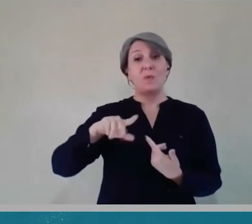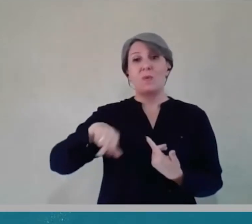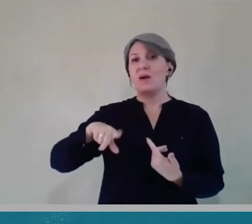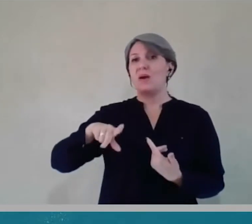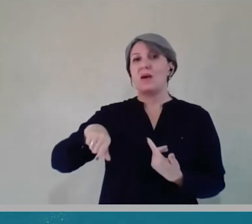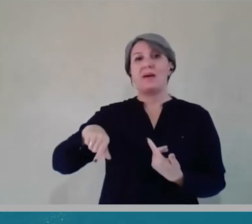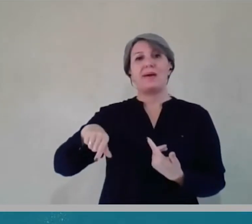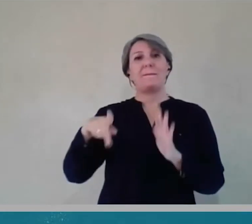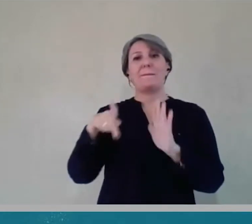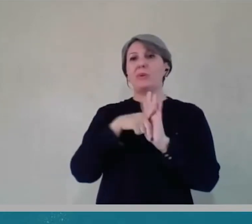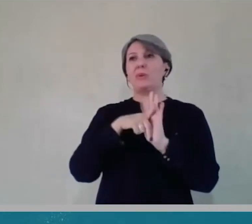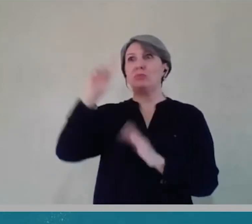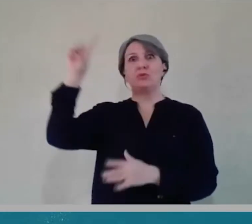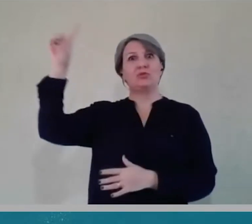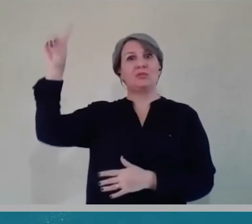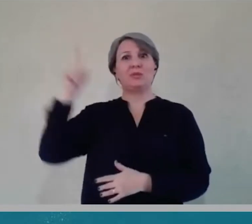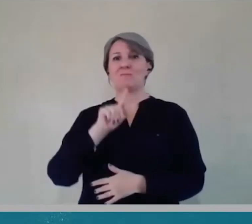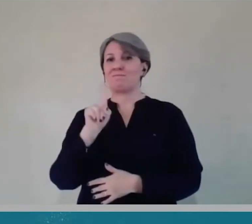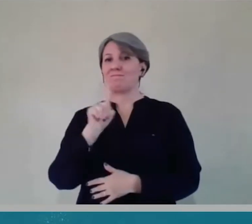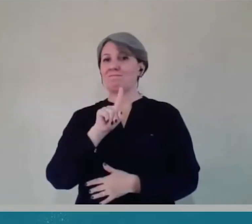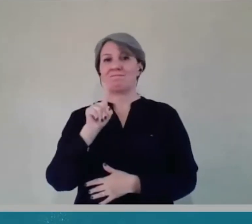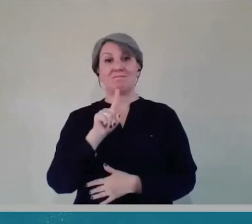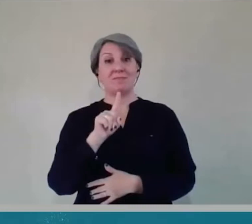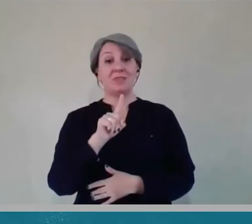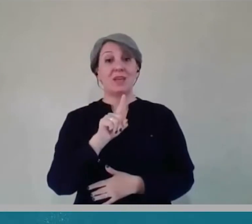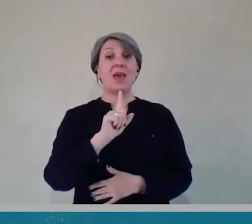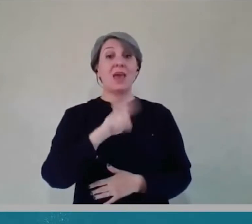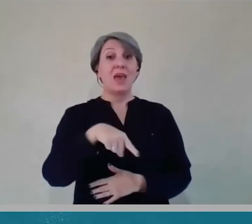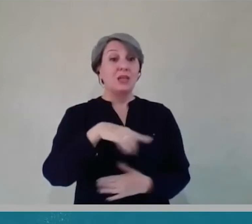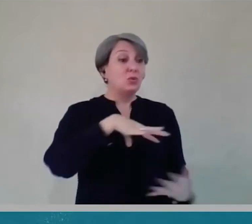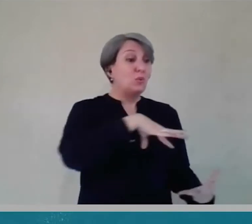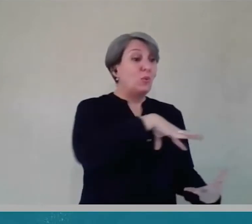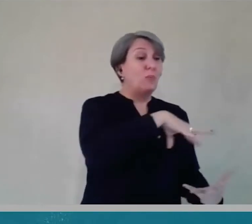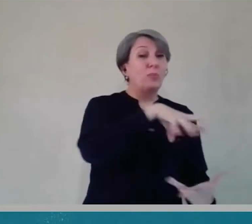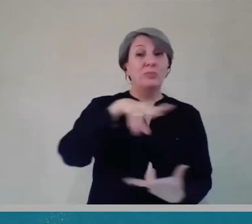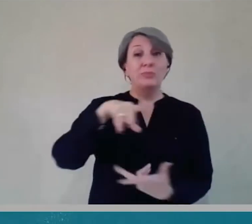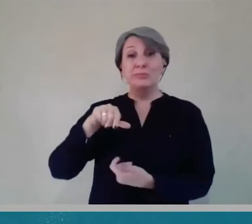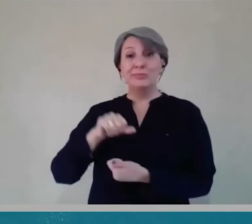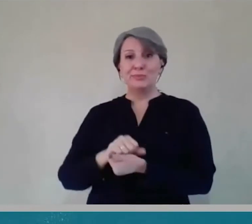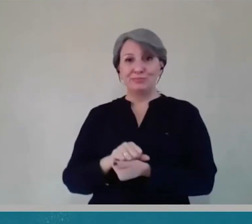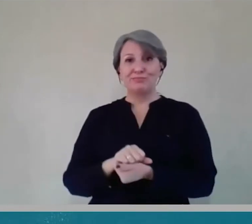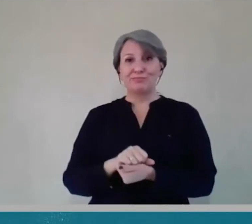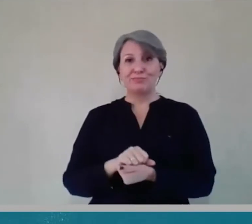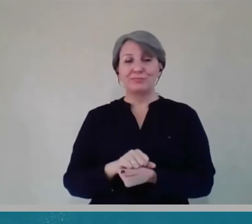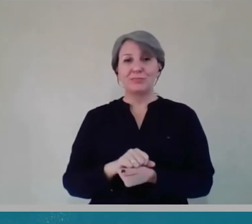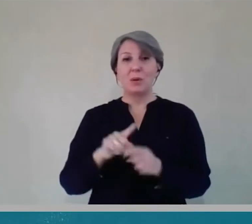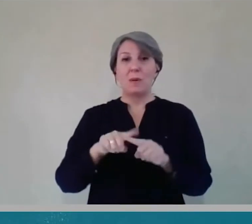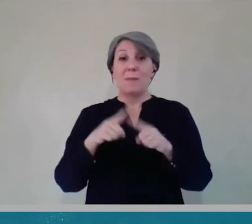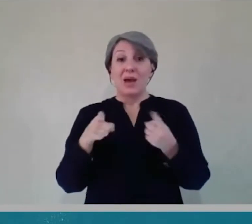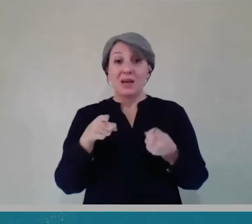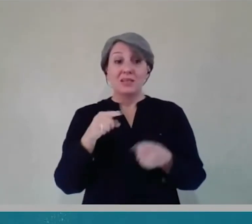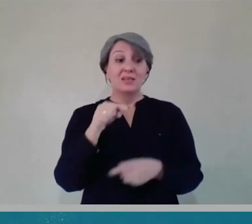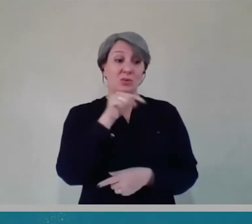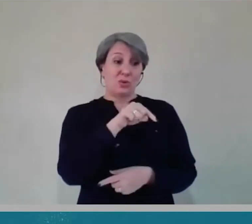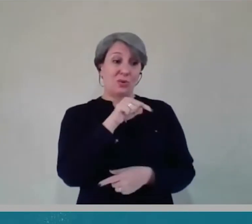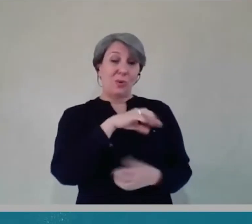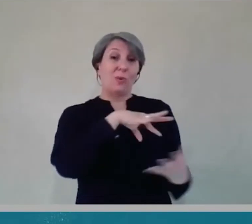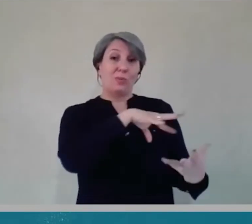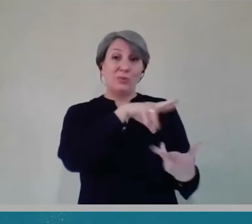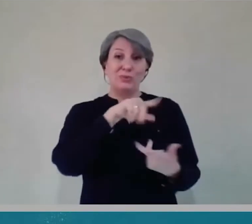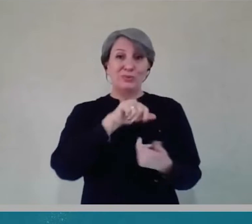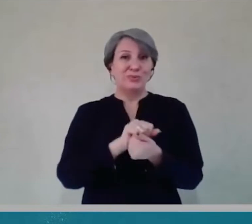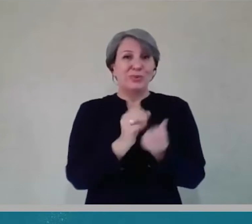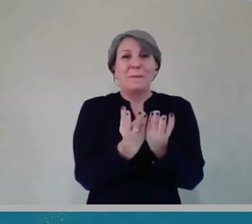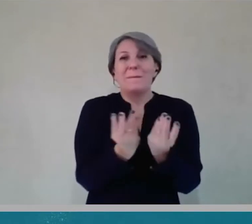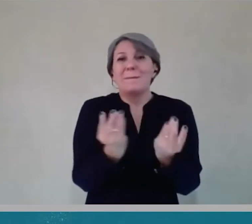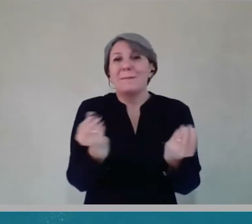do mundo. Ora, o mundo passa, bem como a sua concupiscência, aquele, porém, que faz a vontade de